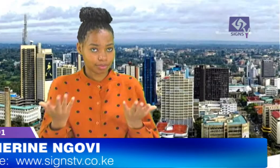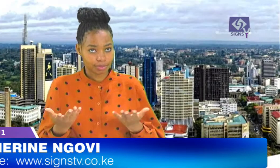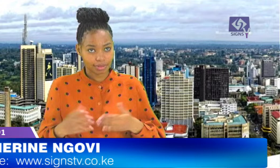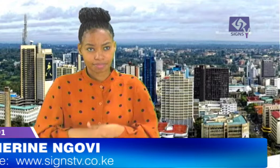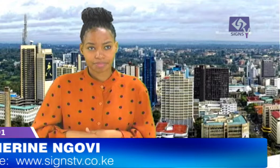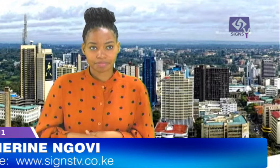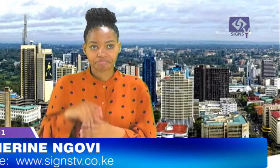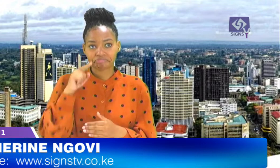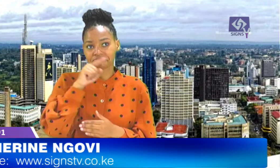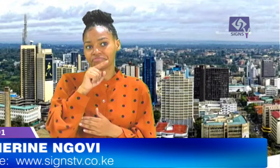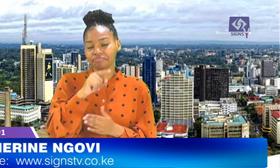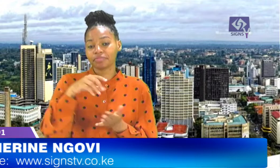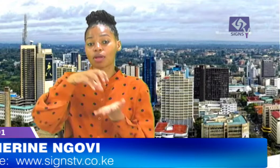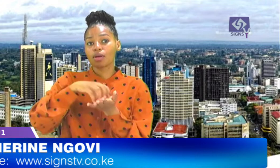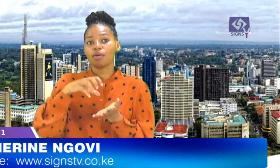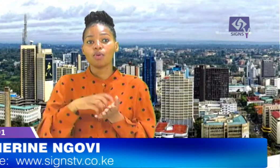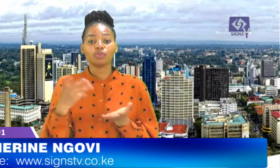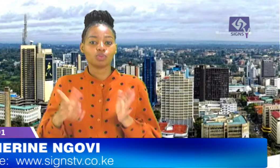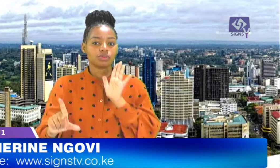On to the next news item.